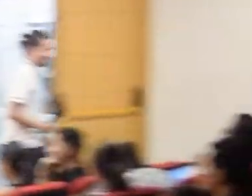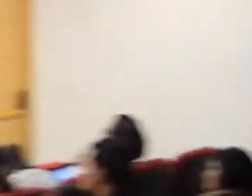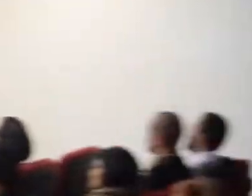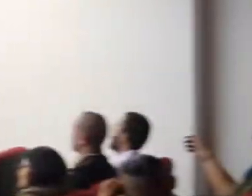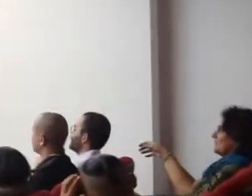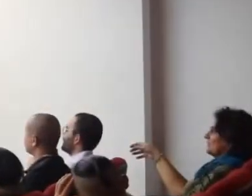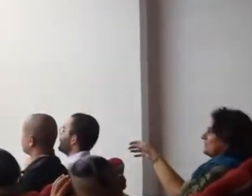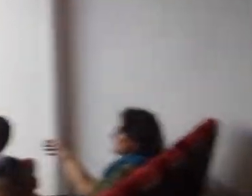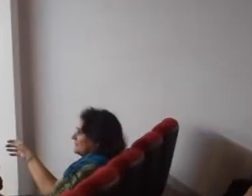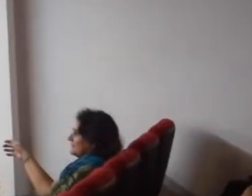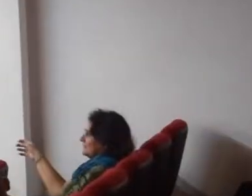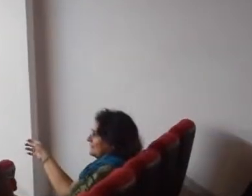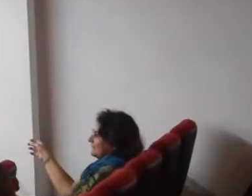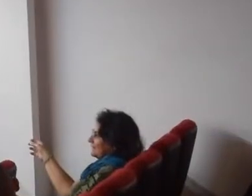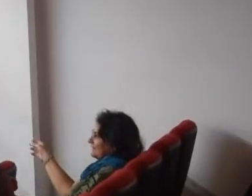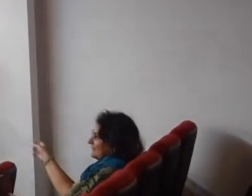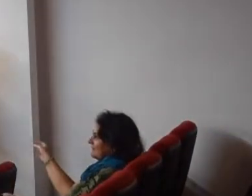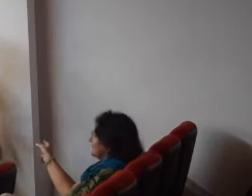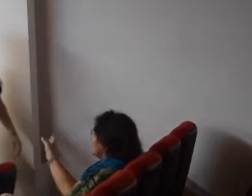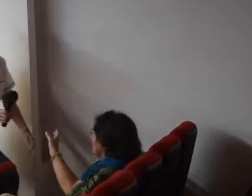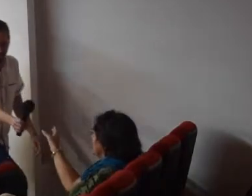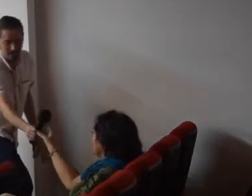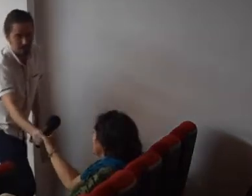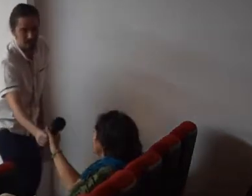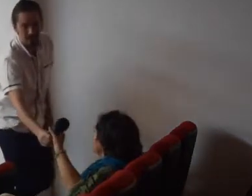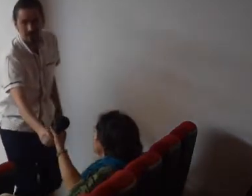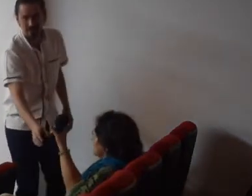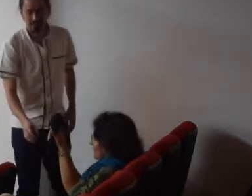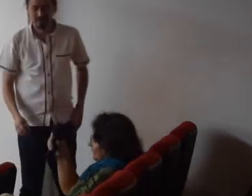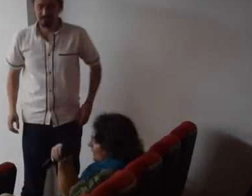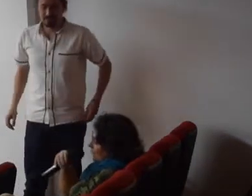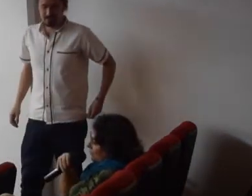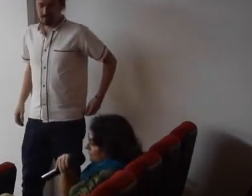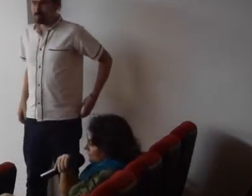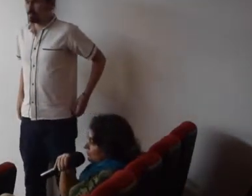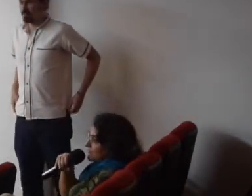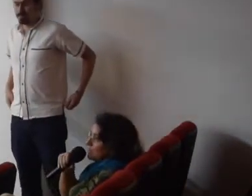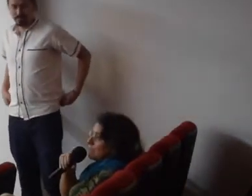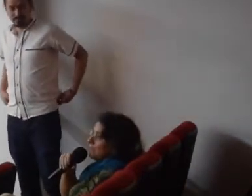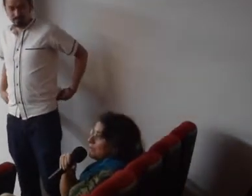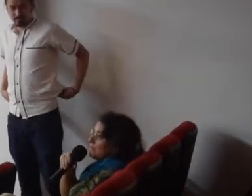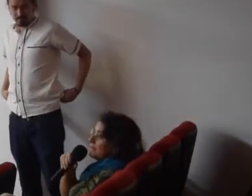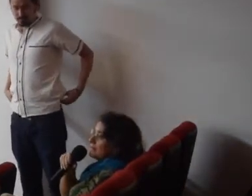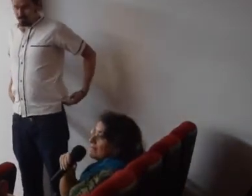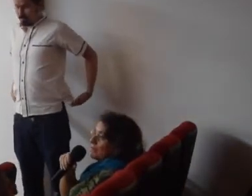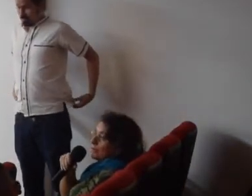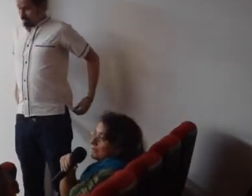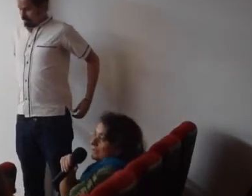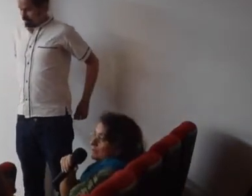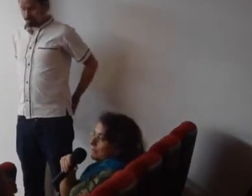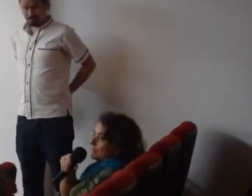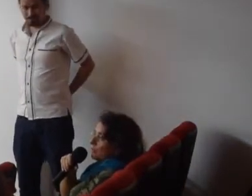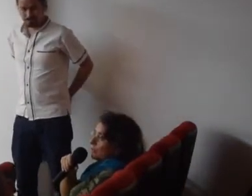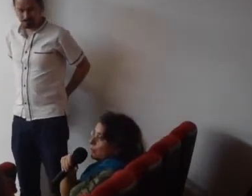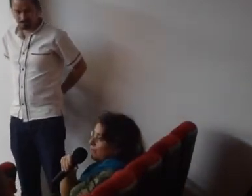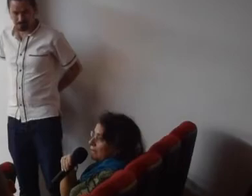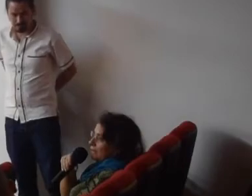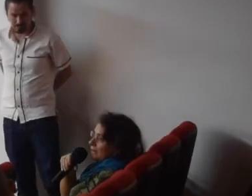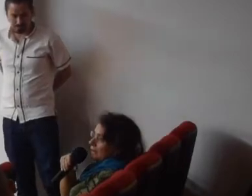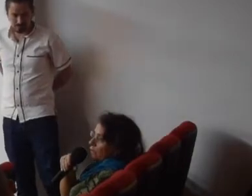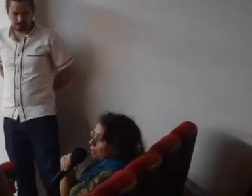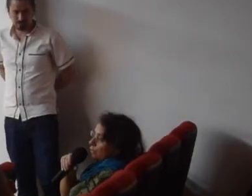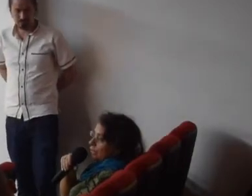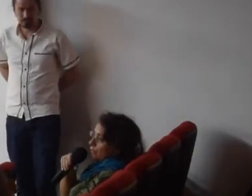Y no mentiras, eso fue su libro. Es que yo pienso que de todas maneras, acuérdense que también es lo